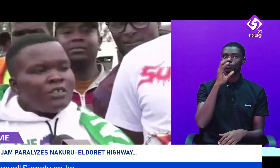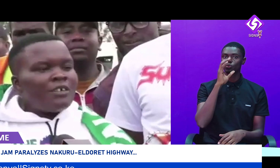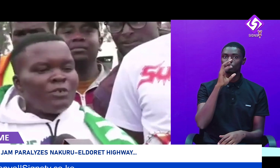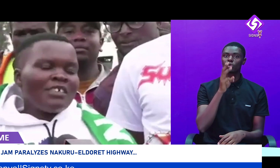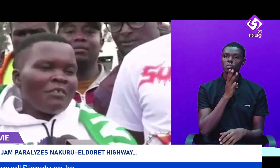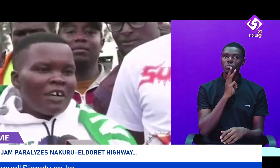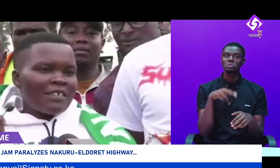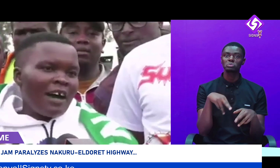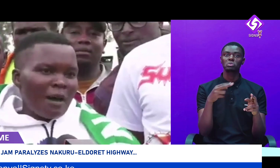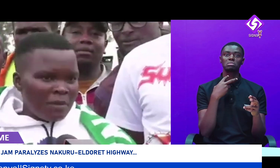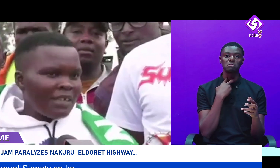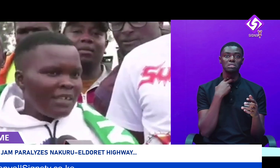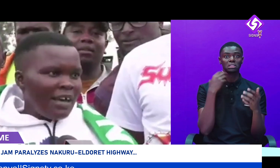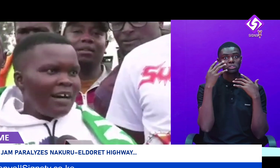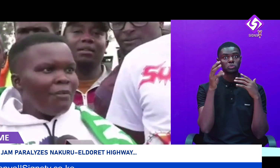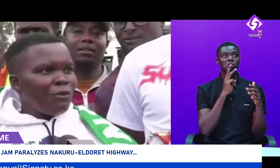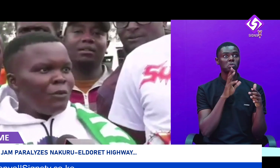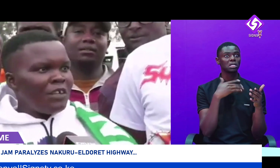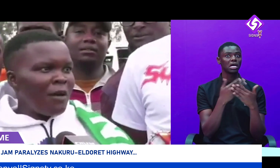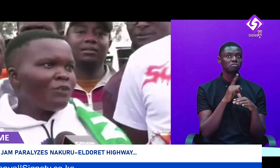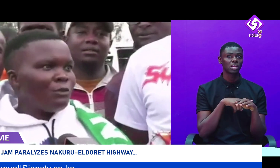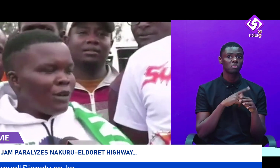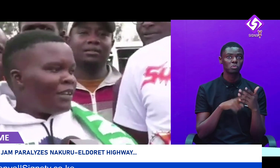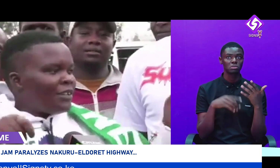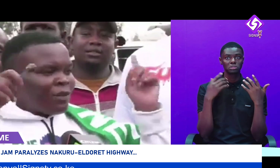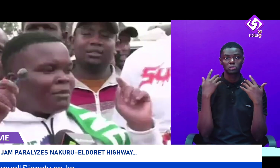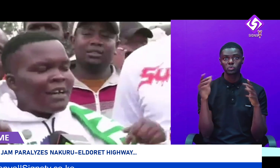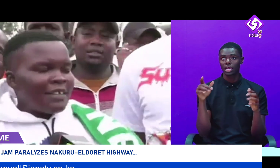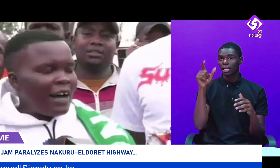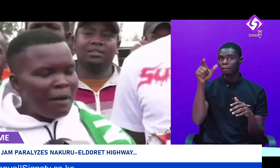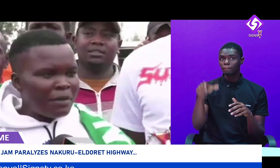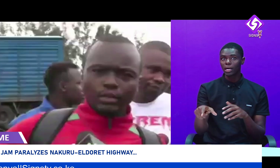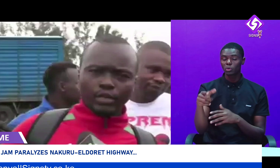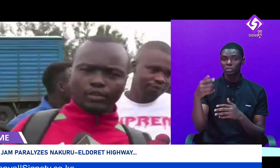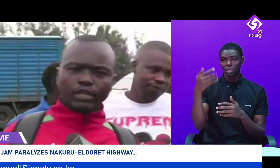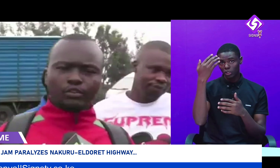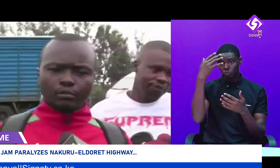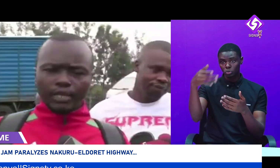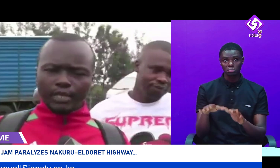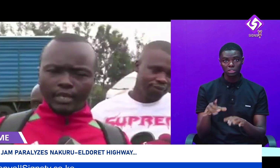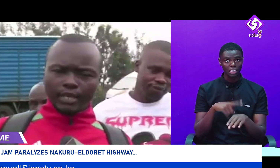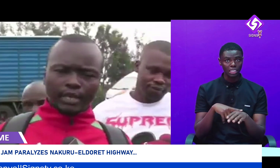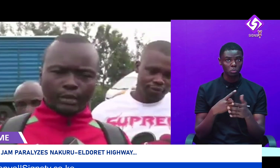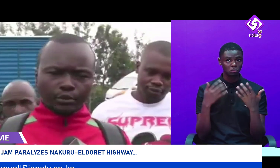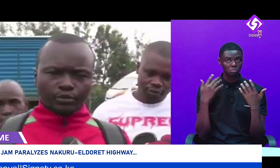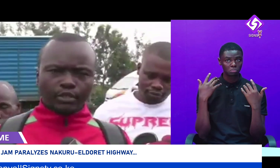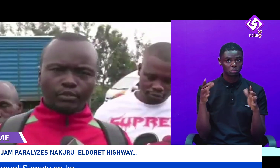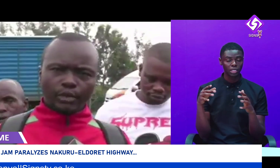hatujui itafika saa ngapi. Hata mkufi mwenyewe tutamzika saa ngapi. Nilikuwa natoka Nairobi naenda Kaimosi kucheza